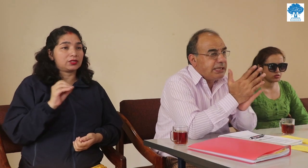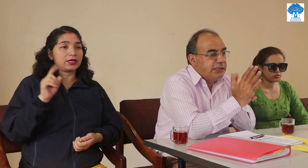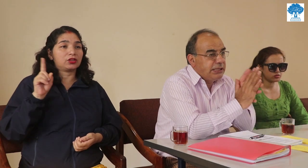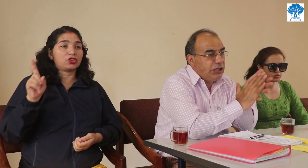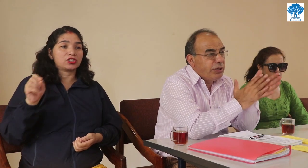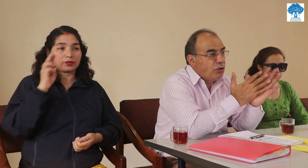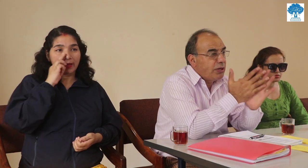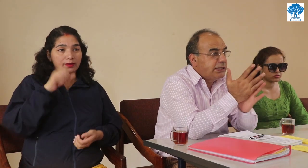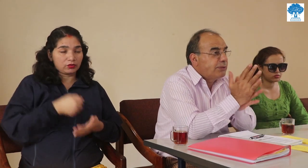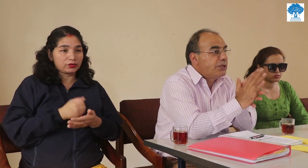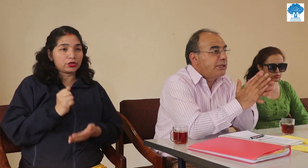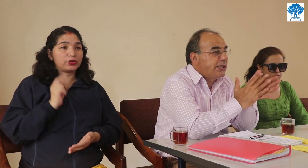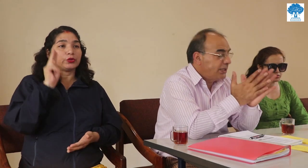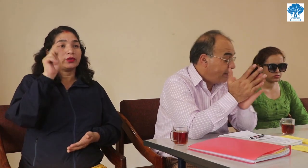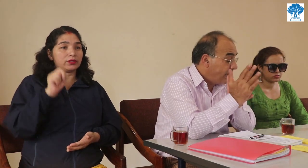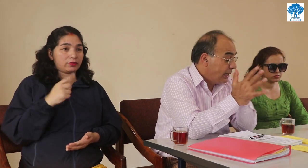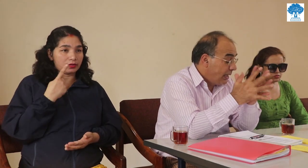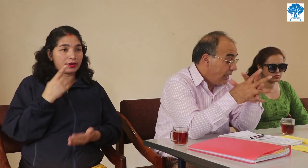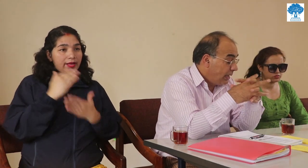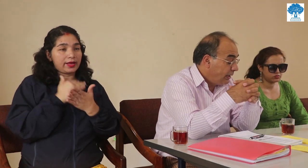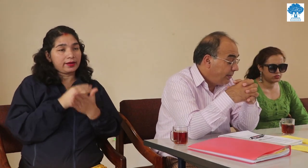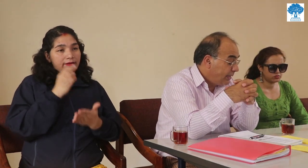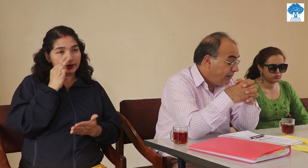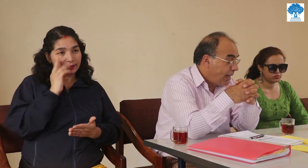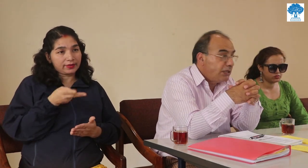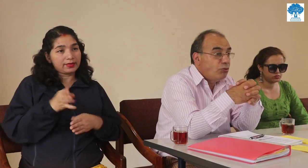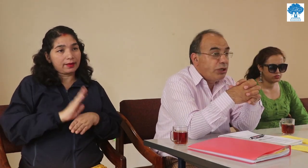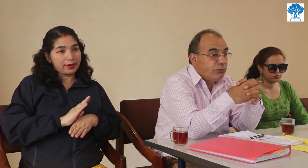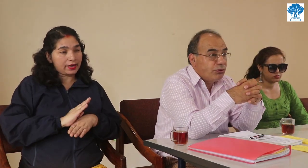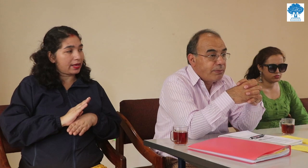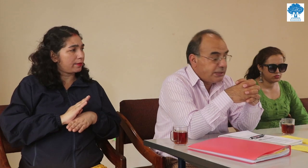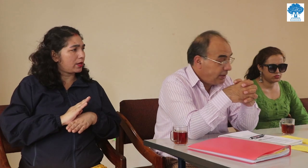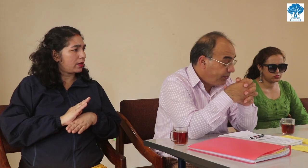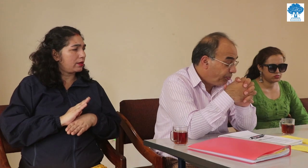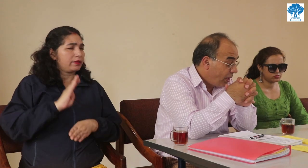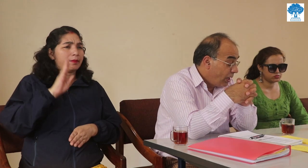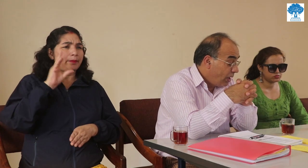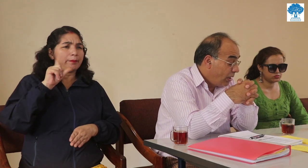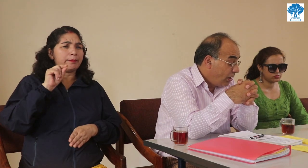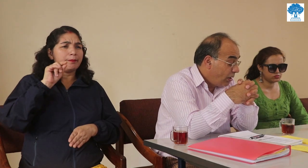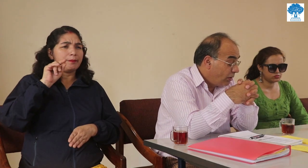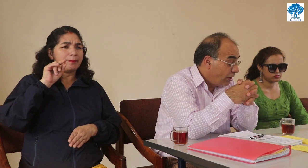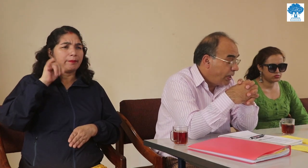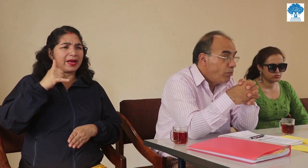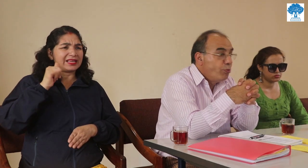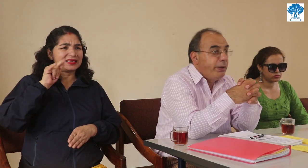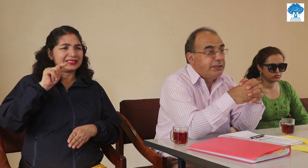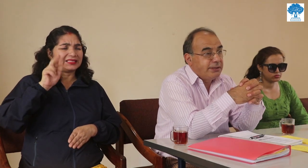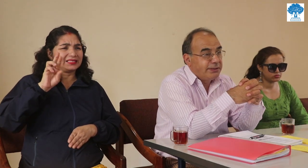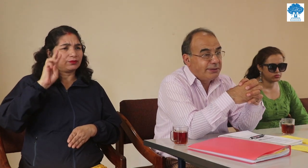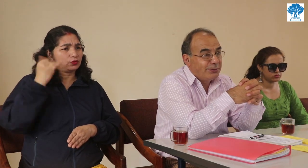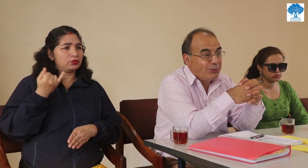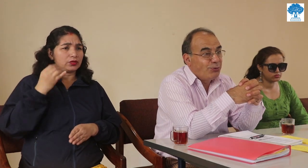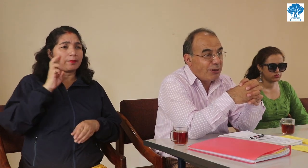आइसके पछाडि चाहिँ युएनको एउटा चाहिँ स्पेसल सेसनमा त्यति बेला चाहिँ बान्की मुनै हुनुहुन्थ्यो महासचिव, एउटा